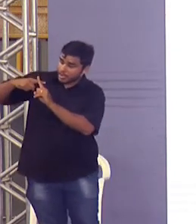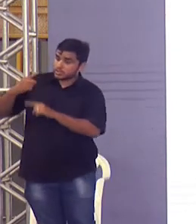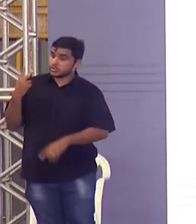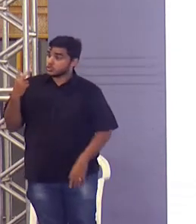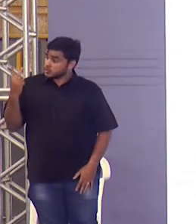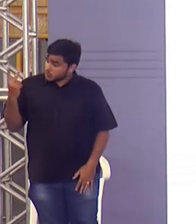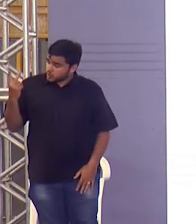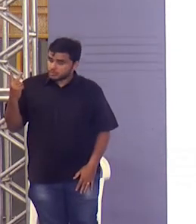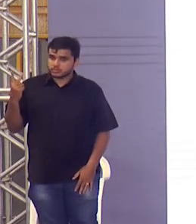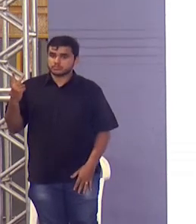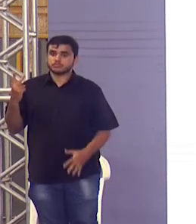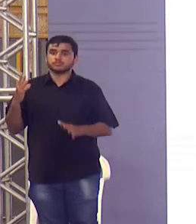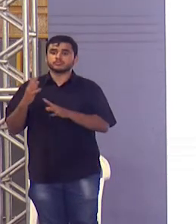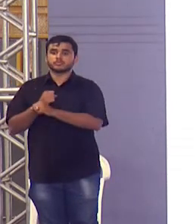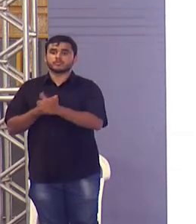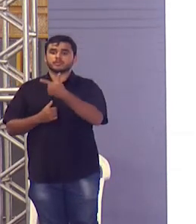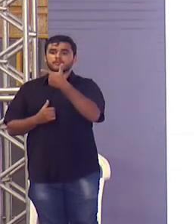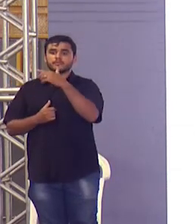dá 20.